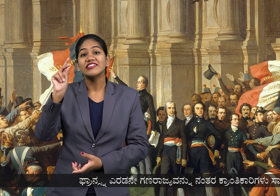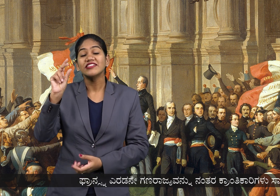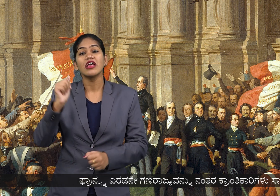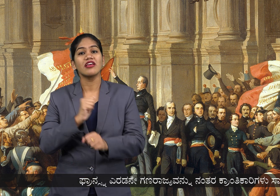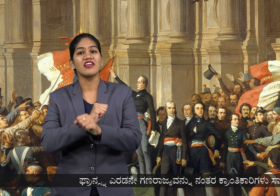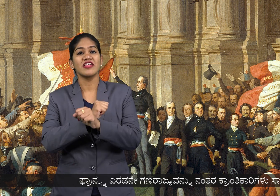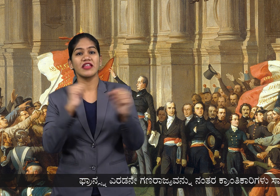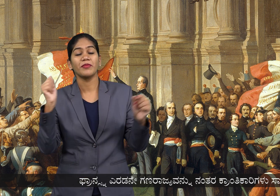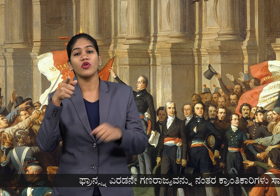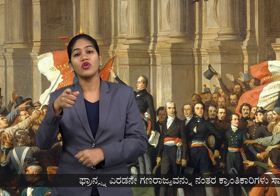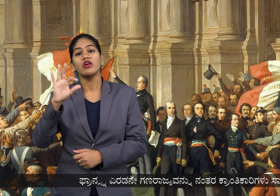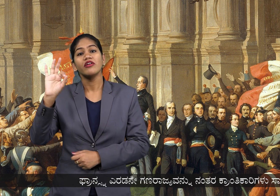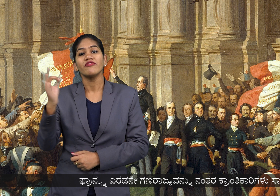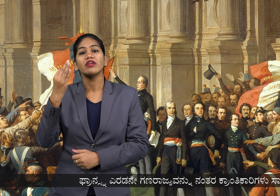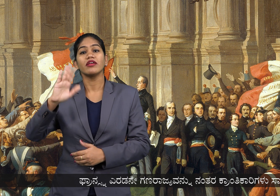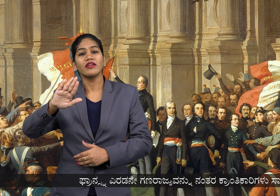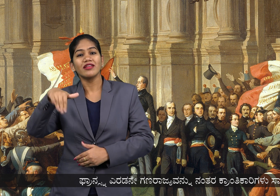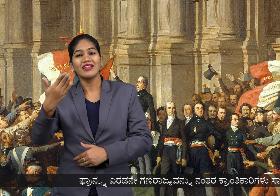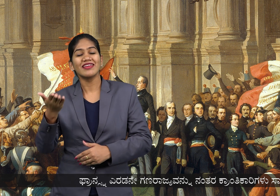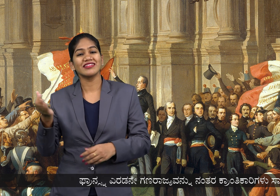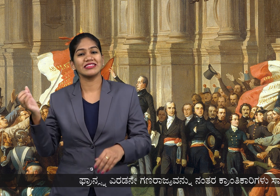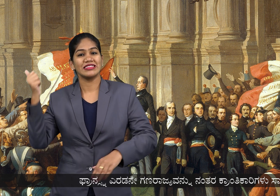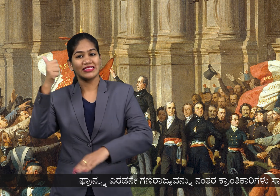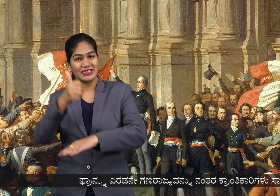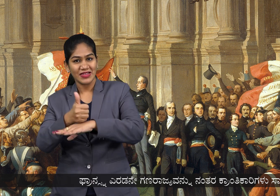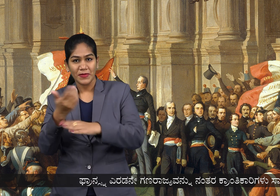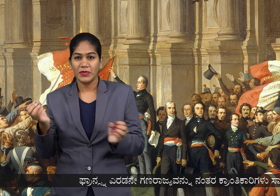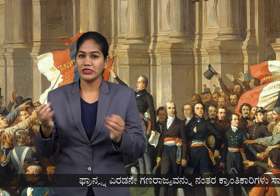ಫ್ರಾನ್ಸ್ನ ಎರಡನೇ ಗಣರಾಜ್ಯವನ್ನ ನಂತರ ಕ್ರಾಂತಿಕಾರಿಗಳು ಸ್ಥಾಪಿಸಿದರು.